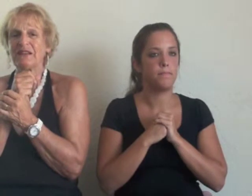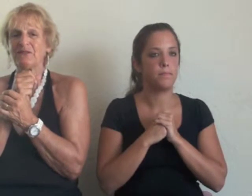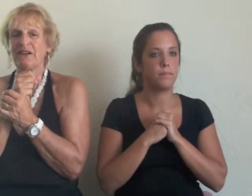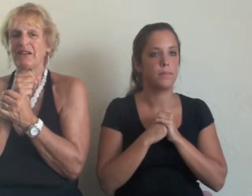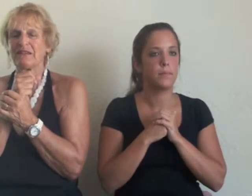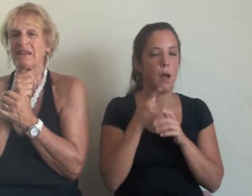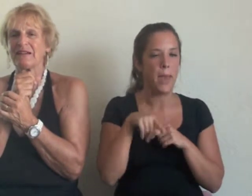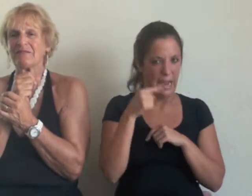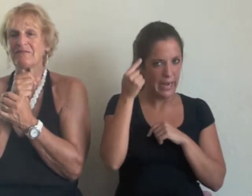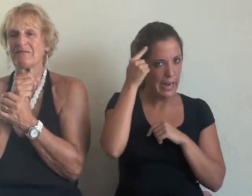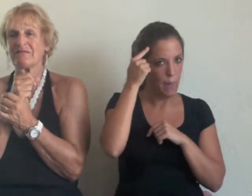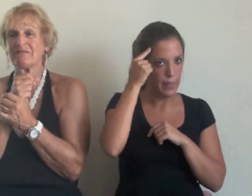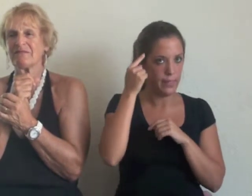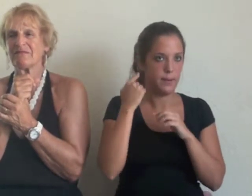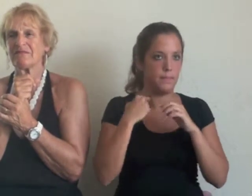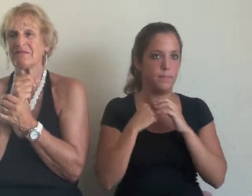y tu cabeza.